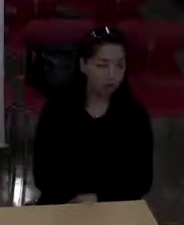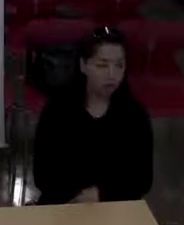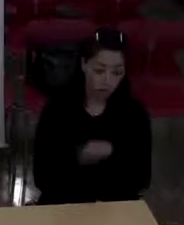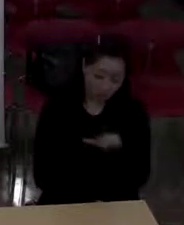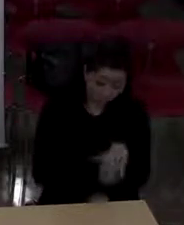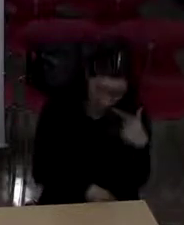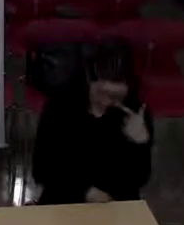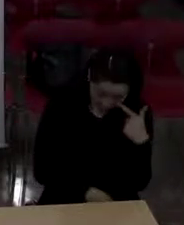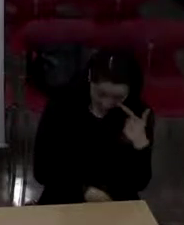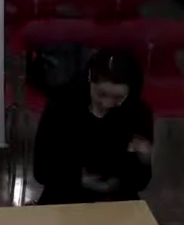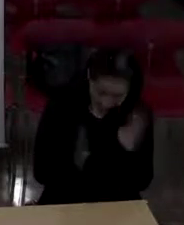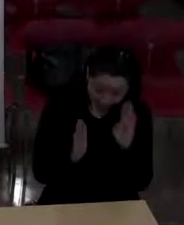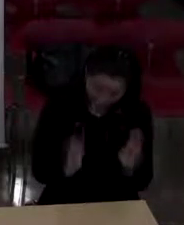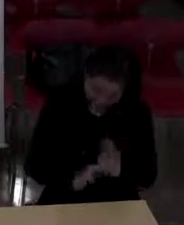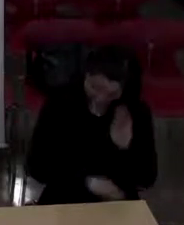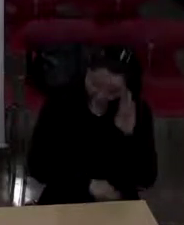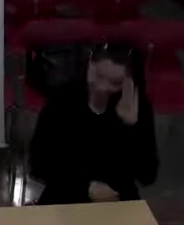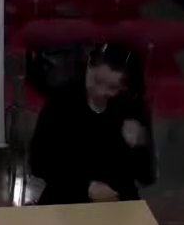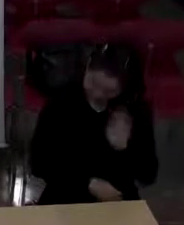Oye, au.